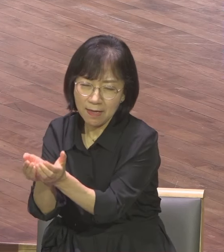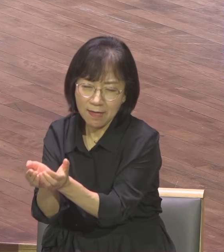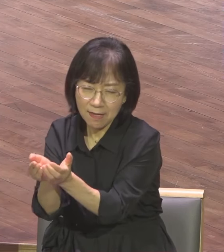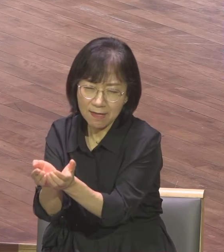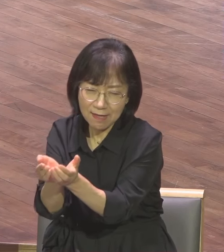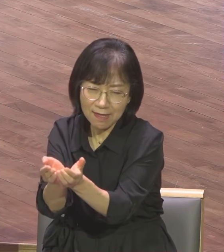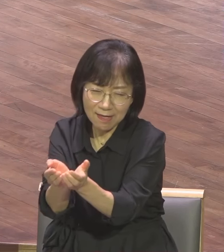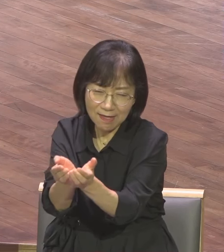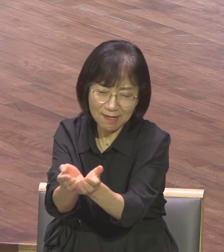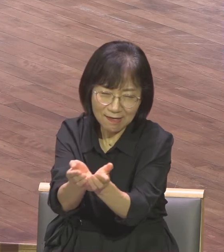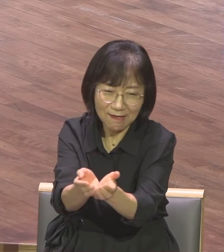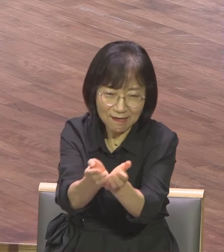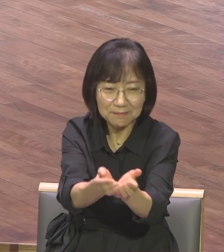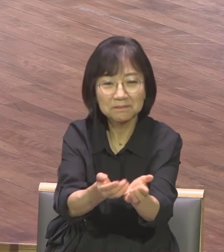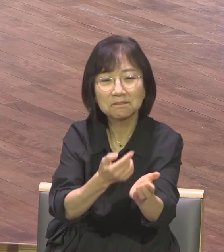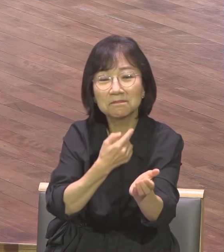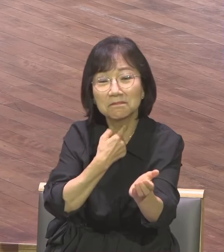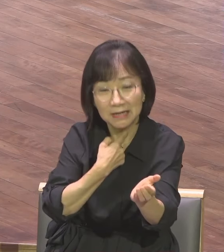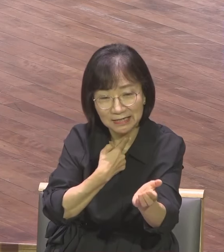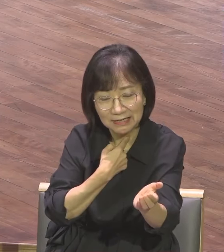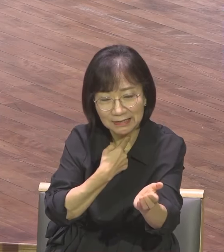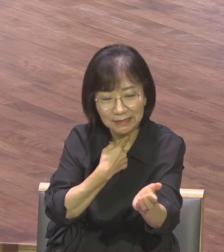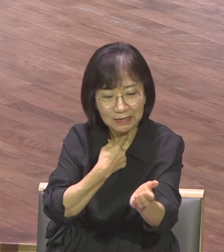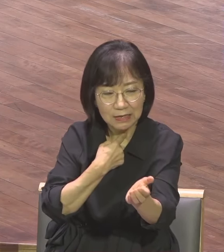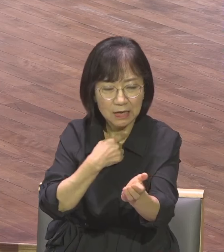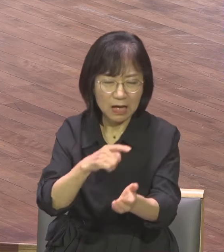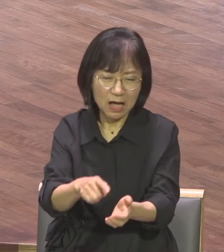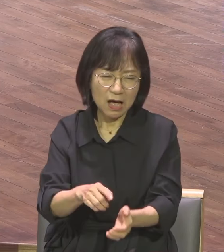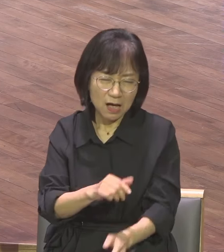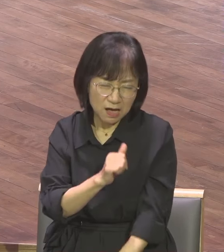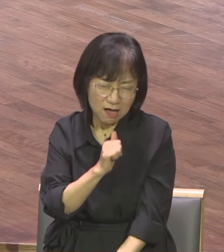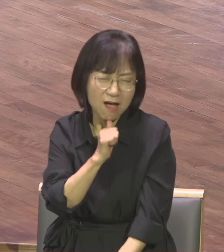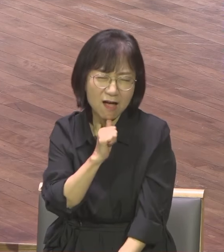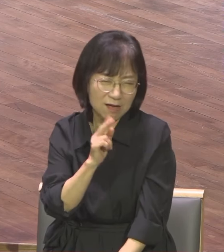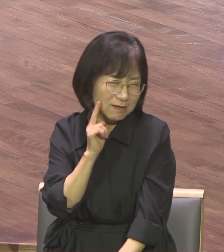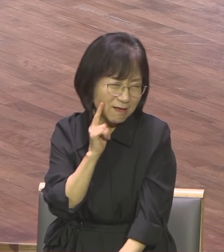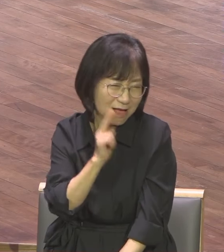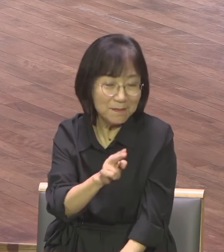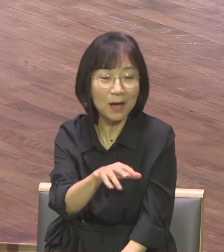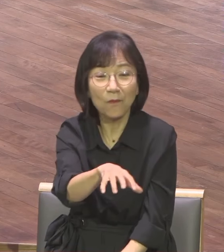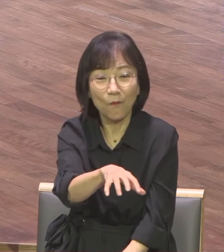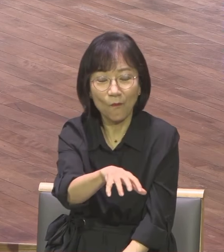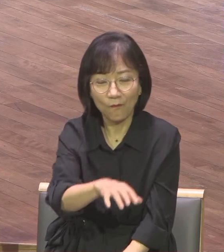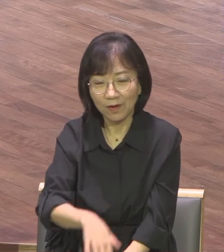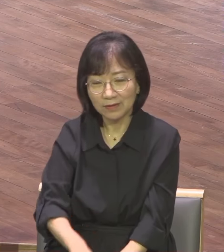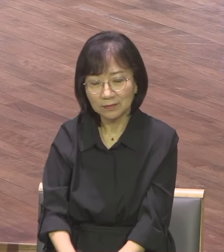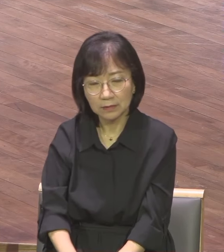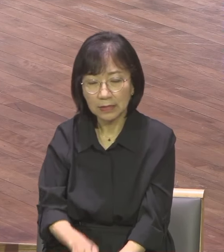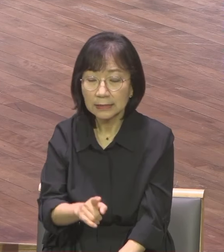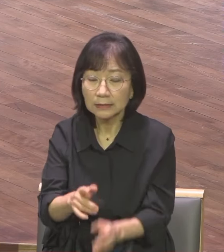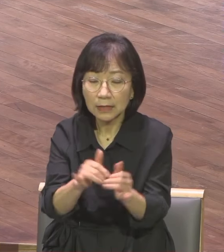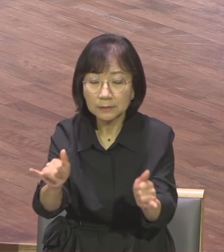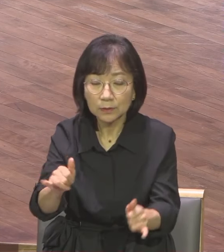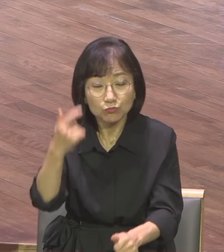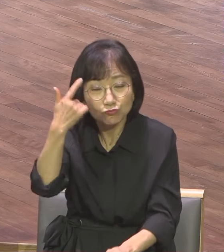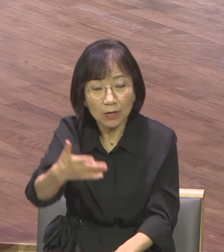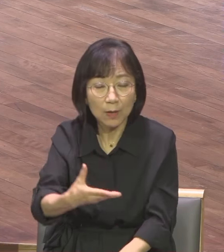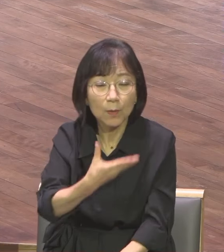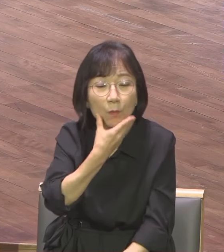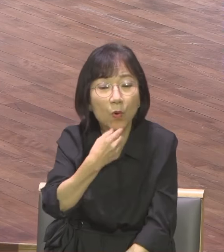꼬리꼴람에 갔거든요 완전히 너무 비참해요 그들에게 복은 뭐냐면 하루 두 끼 먹는